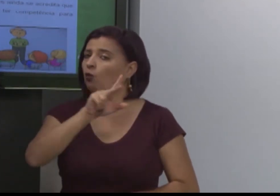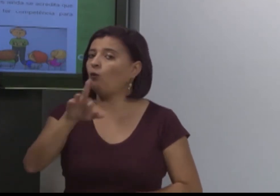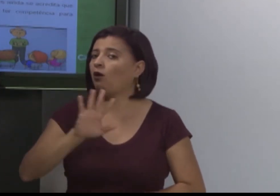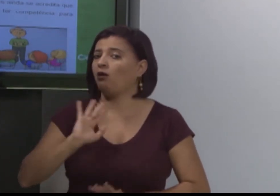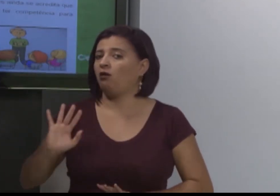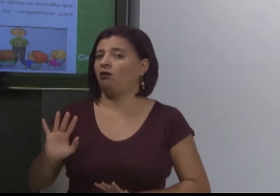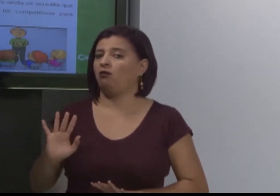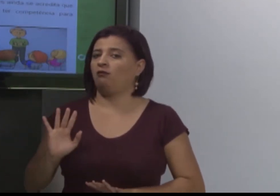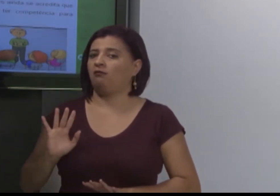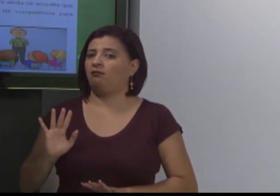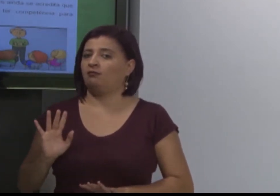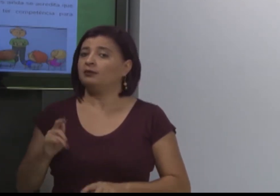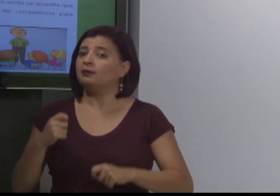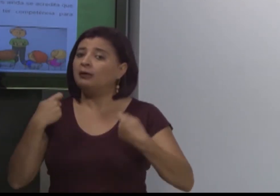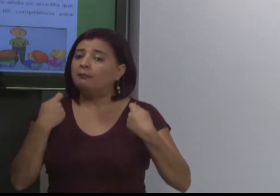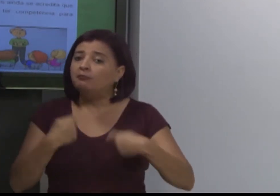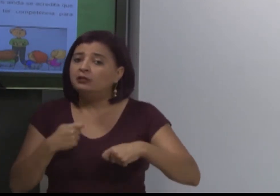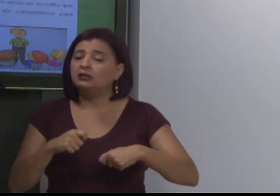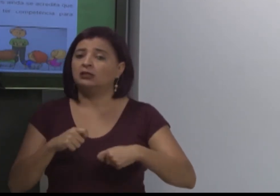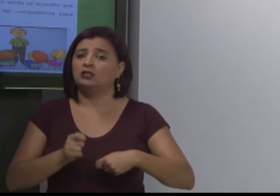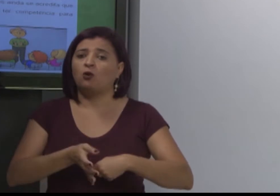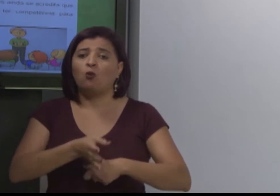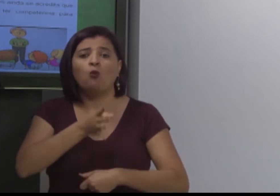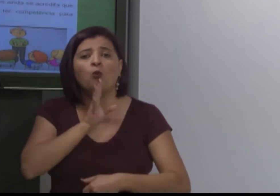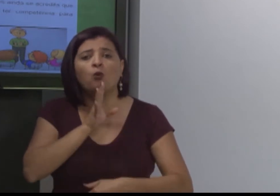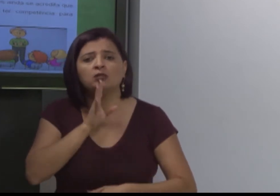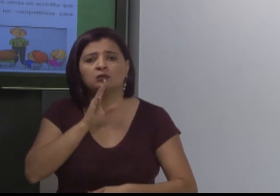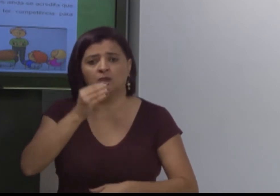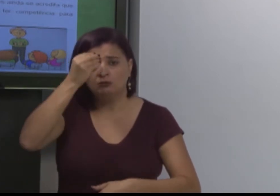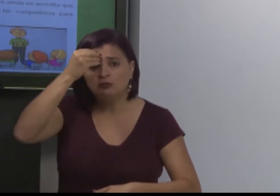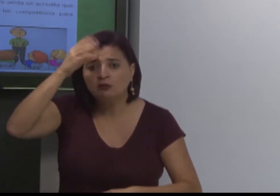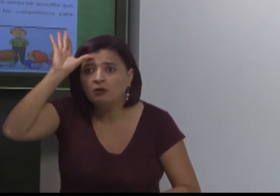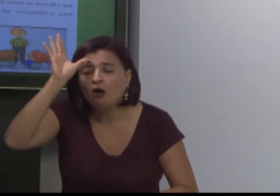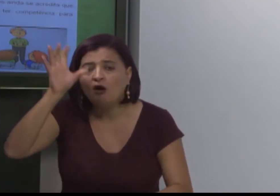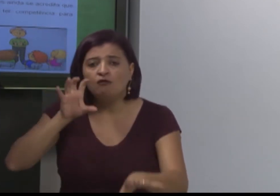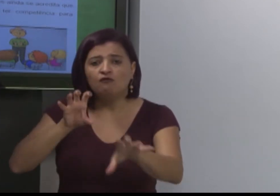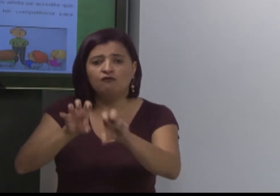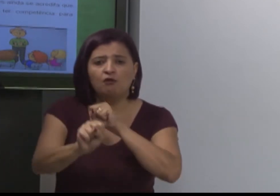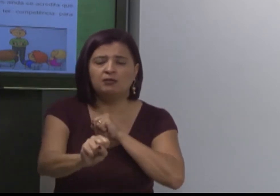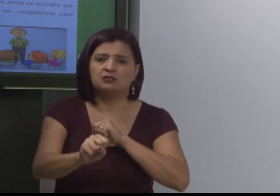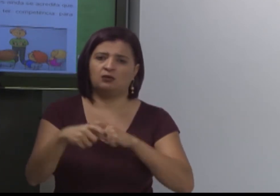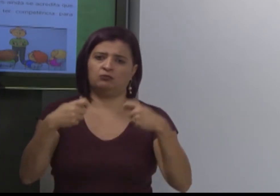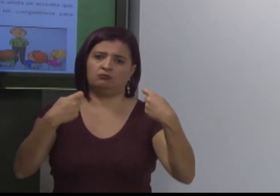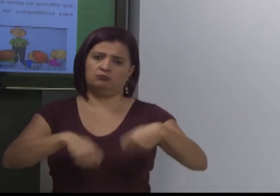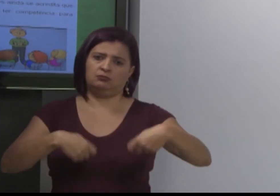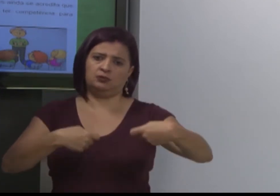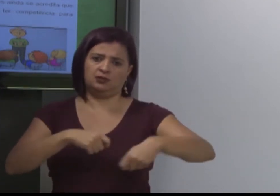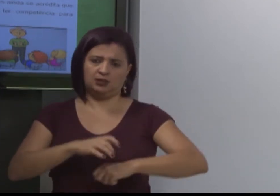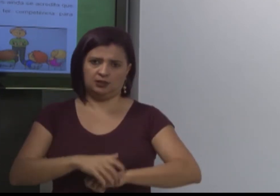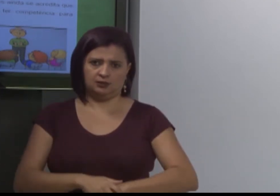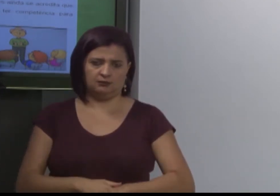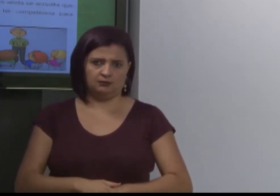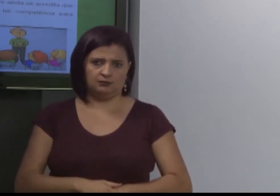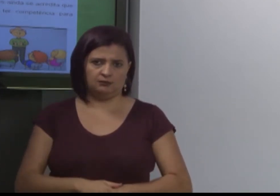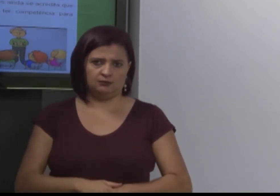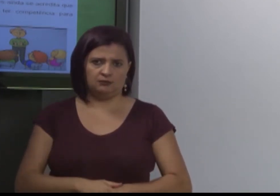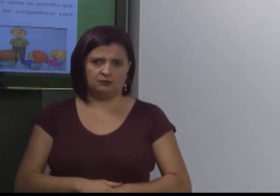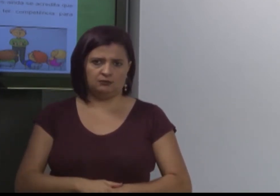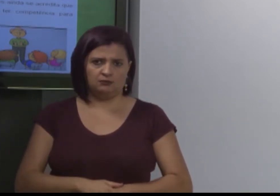já é competente para o ensino. Não é bem assim. É necessário conhecer, ter conhecimentos, formação.